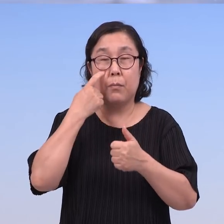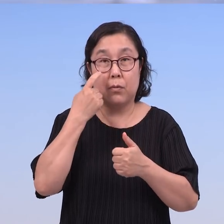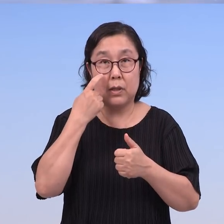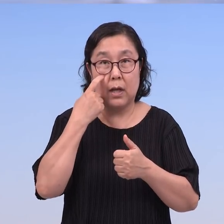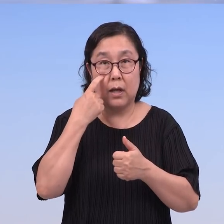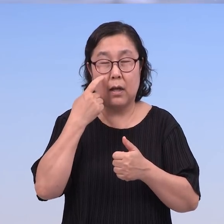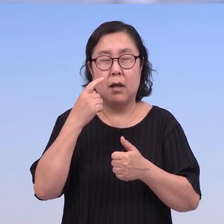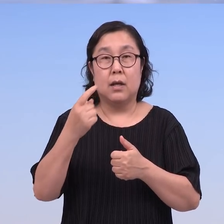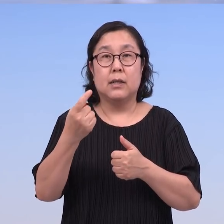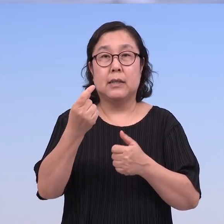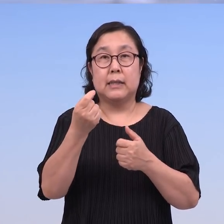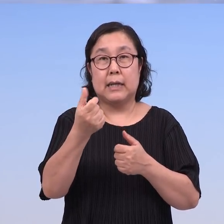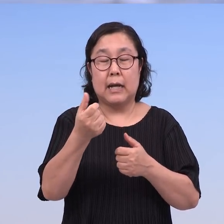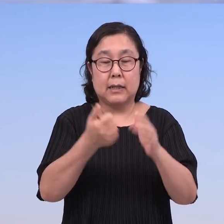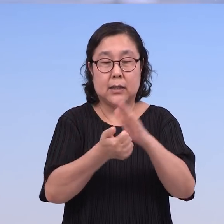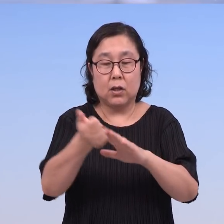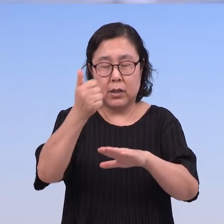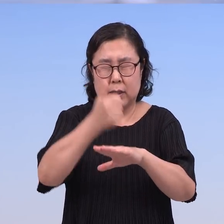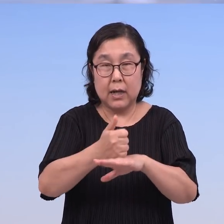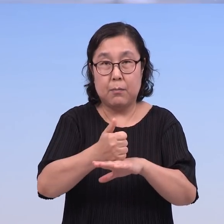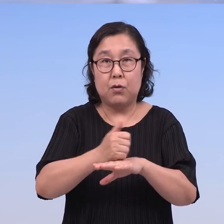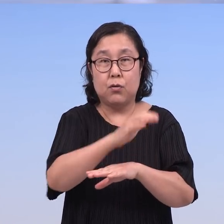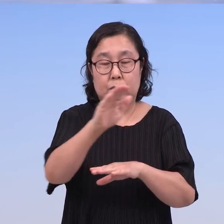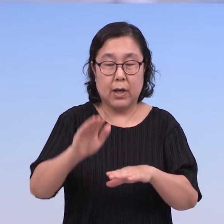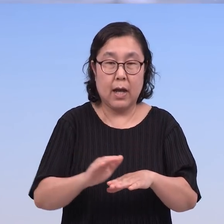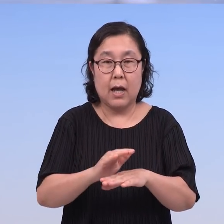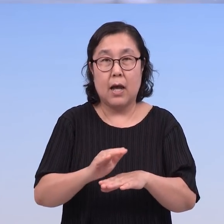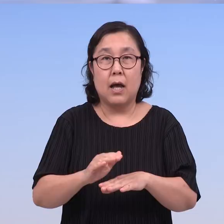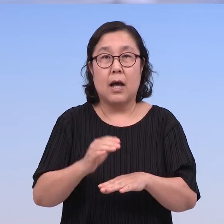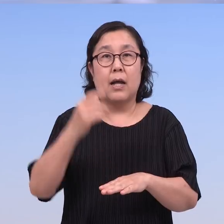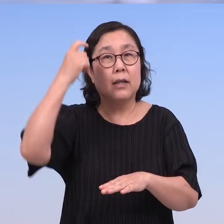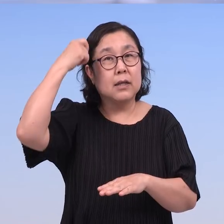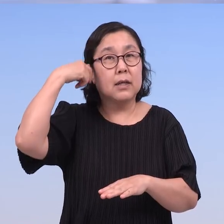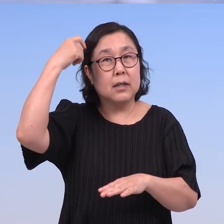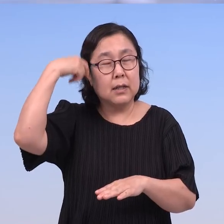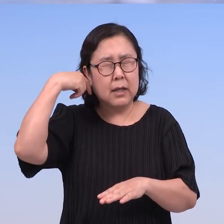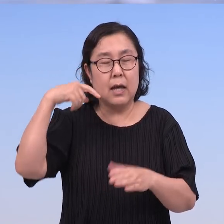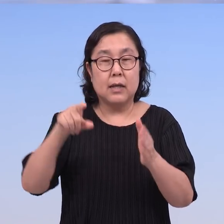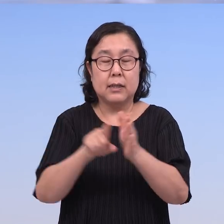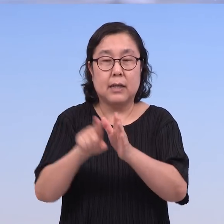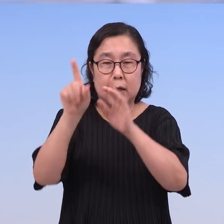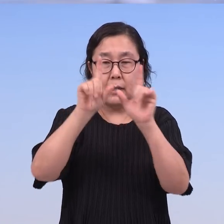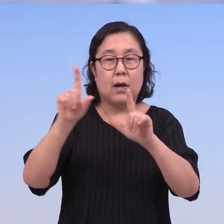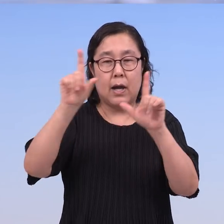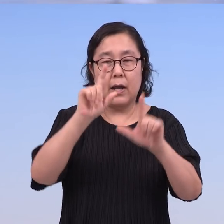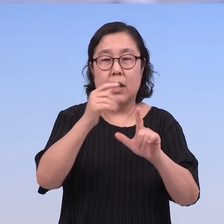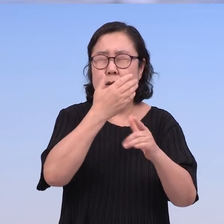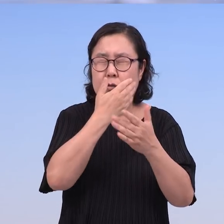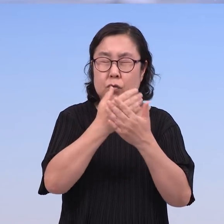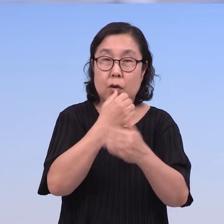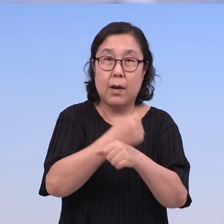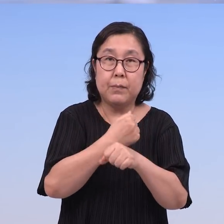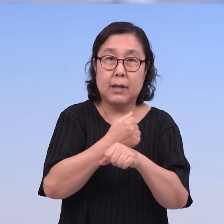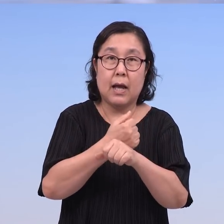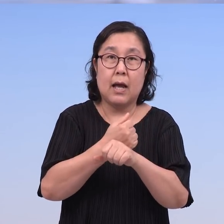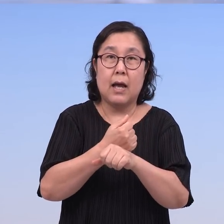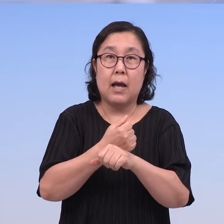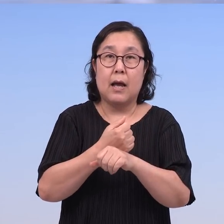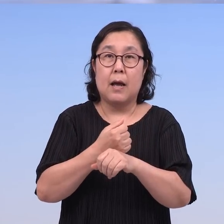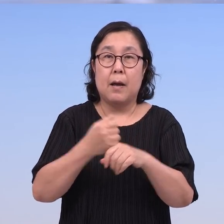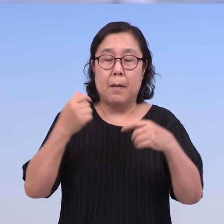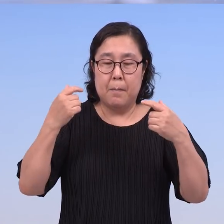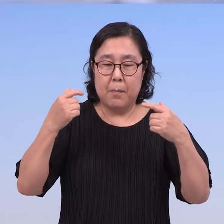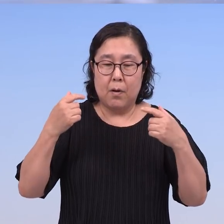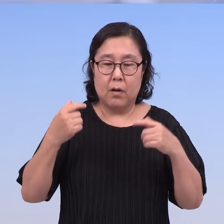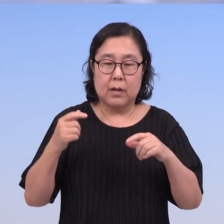여러분, 이 작은 성취감을 우리가 맛봐야 되는 이것이 신앙생활에 얼마나 중요한지 하루아침에 여러분